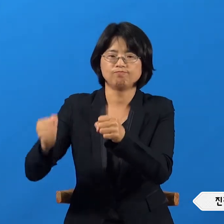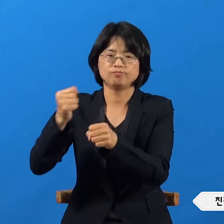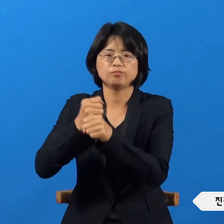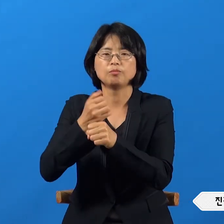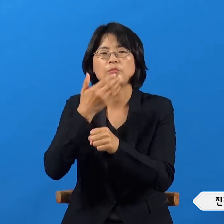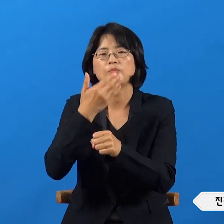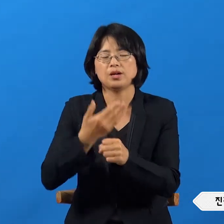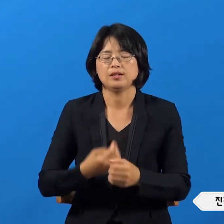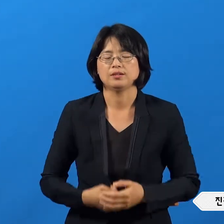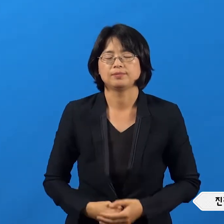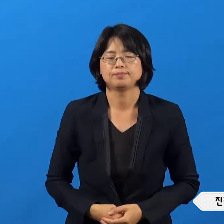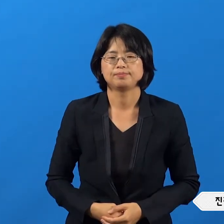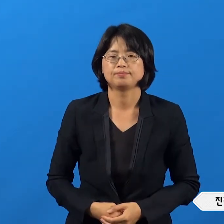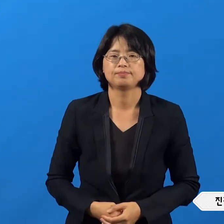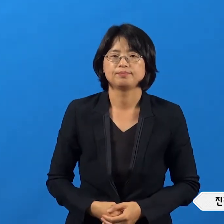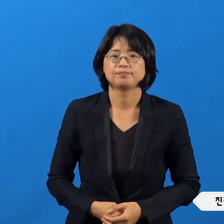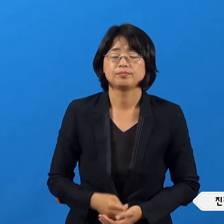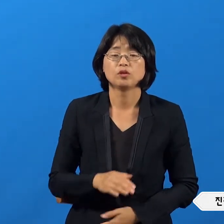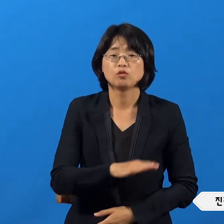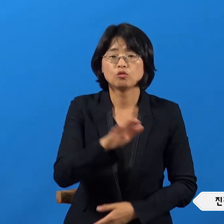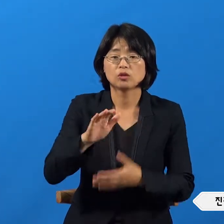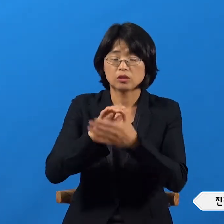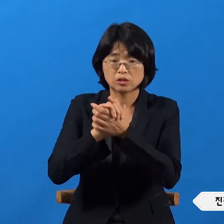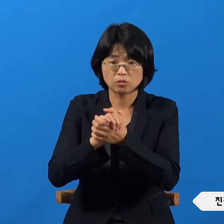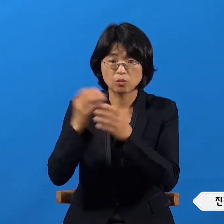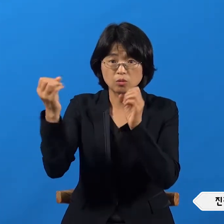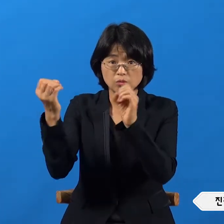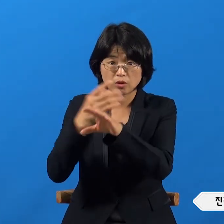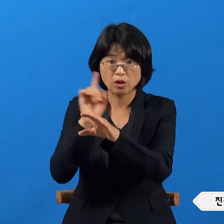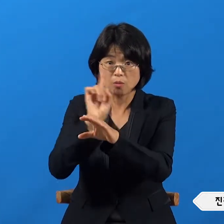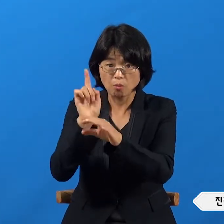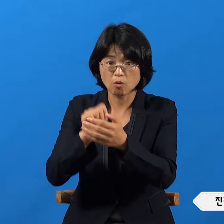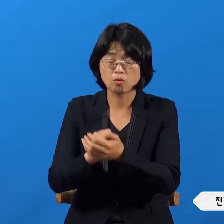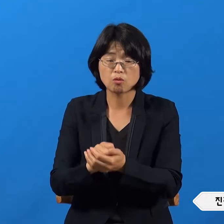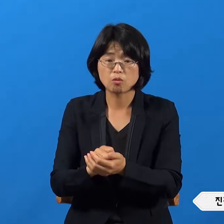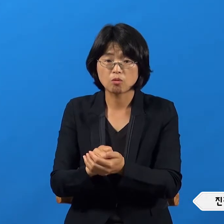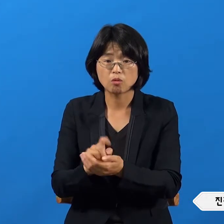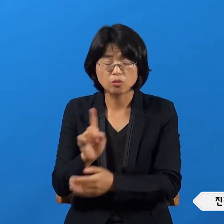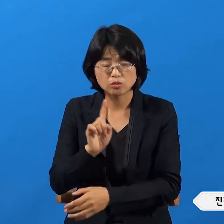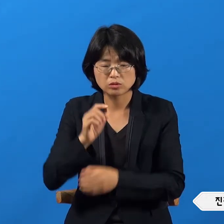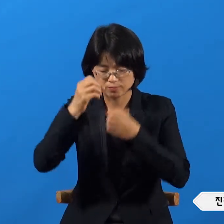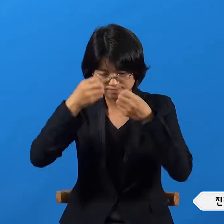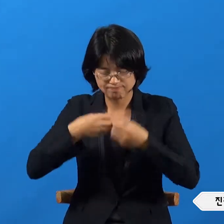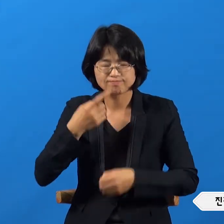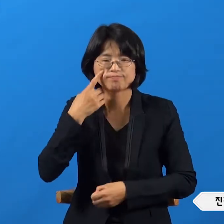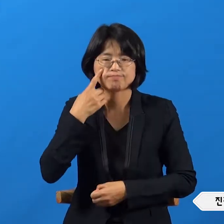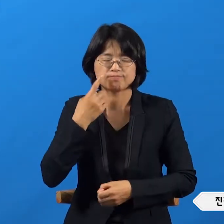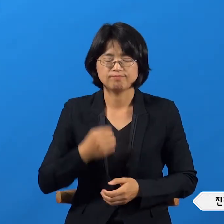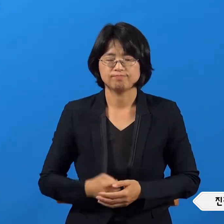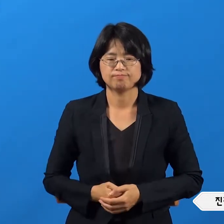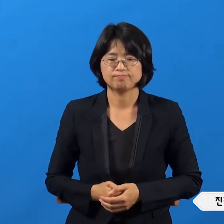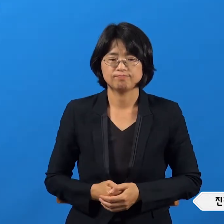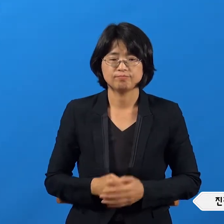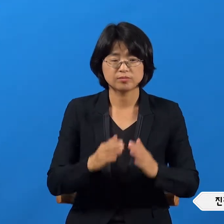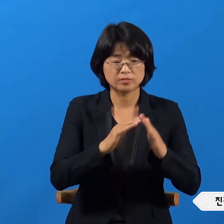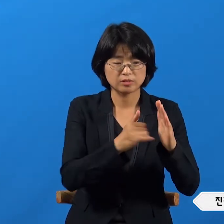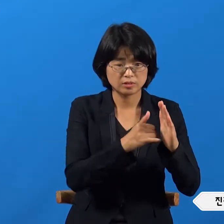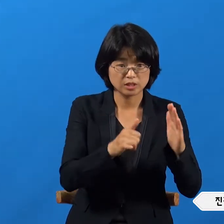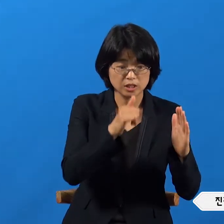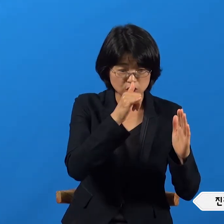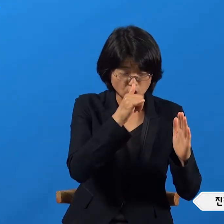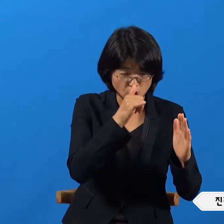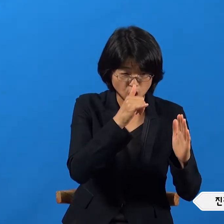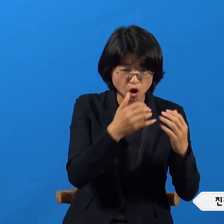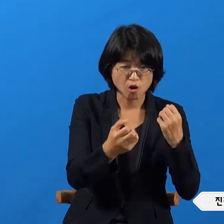대화는 과연 어떻습니까? 가족이 있다 할지라도 서로 이야기하지 않으면 관계가